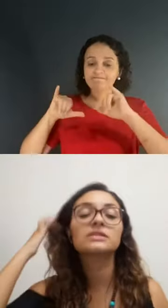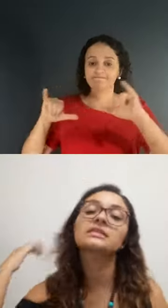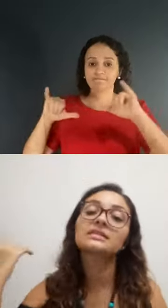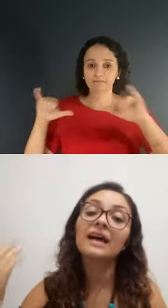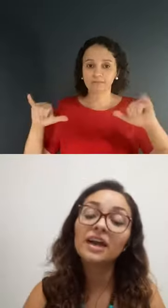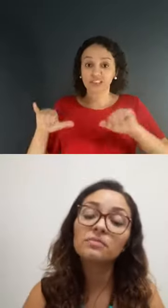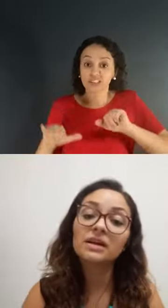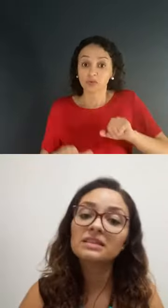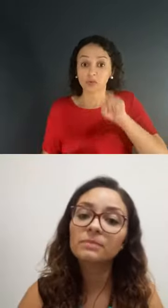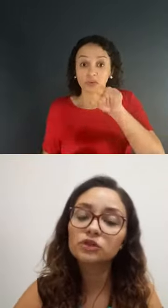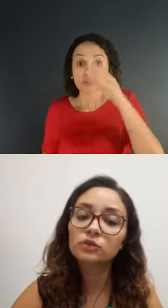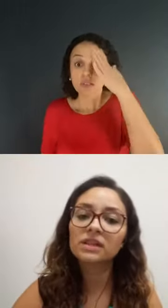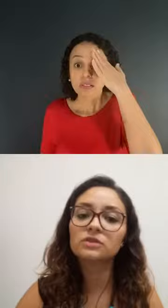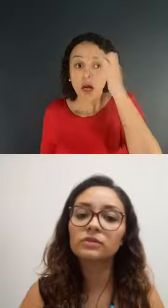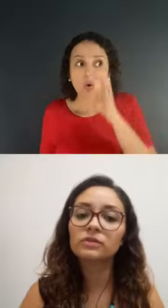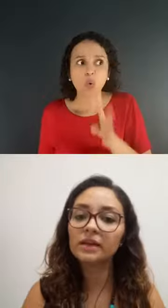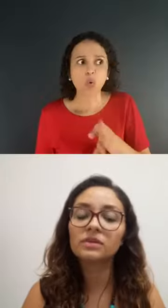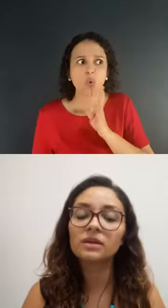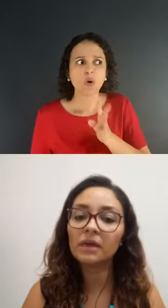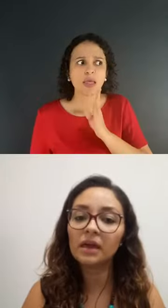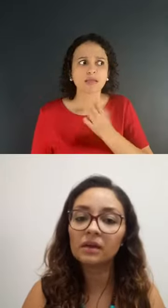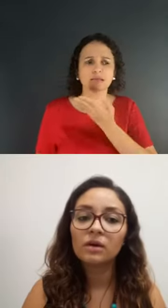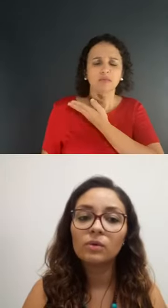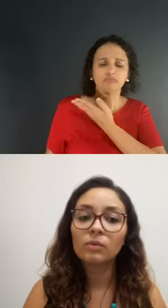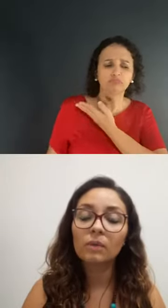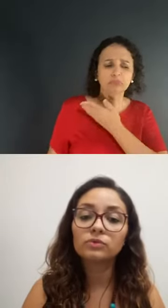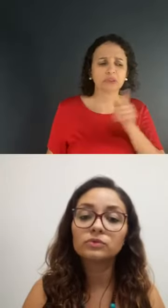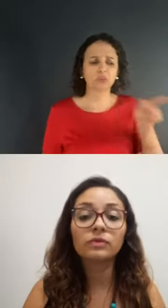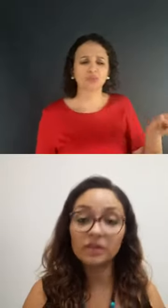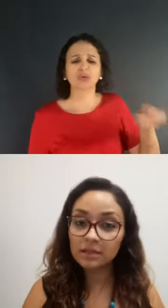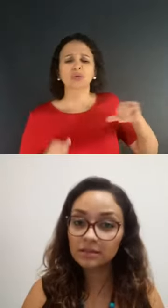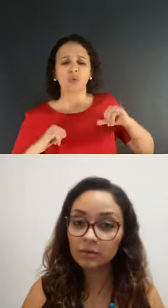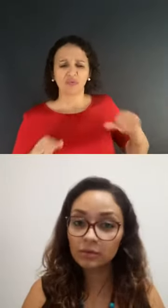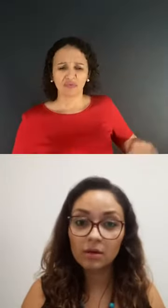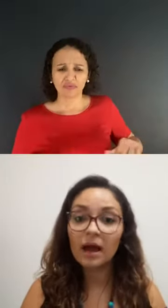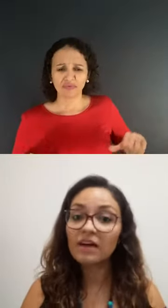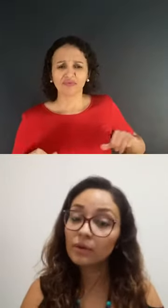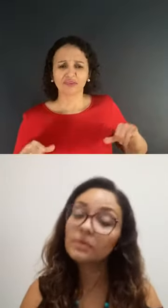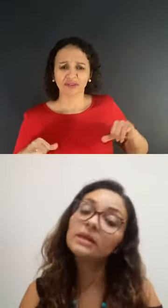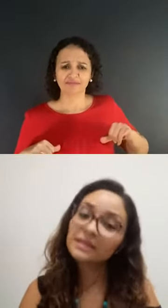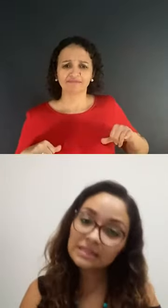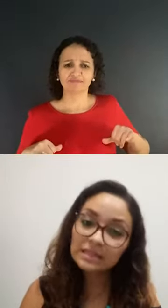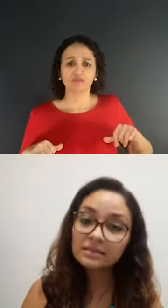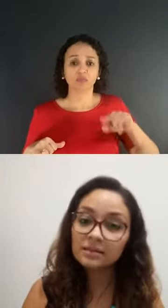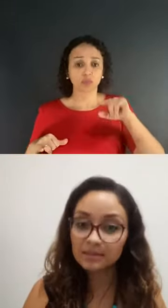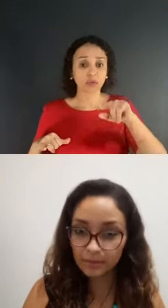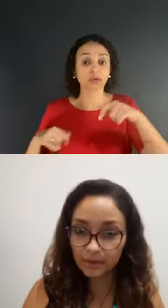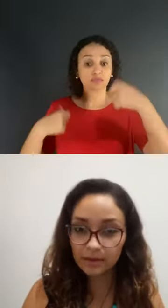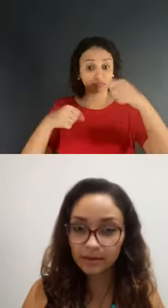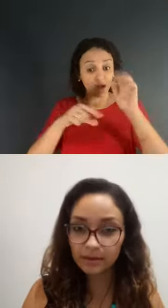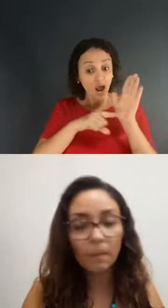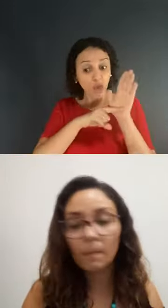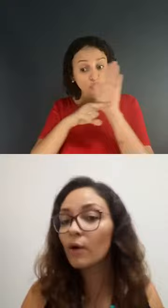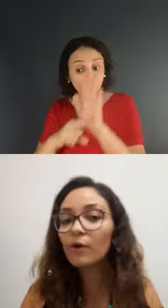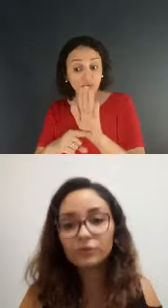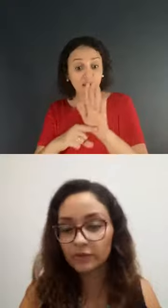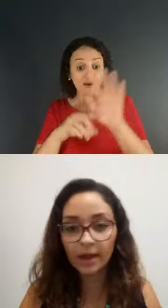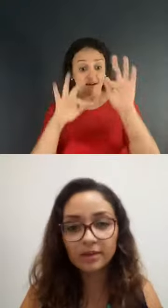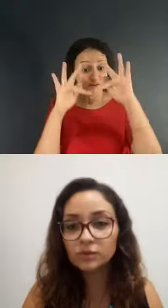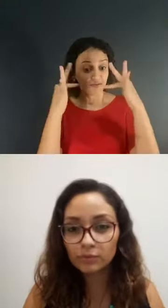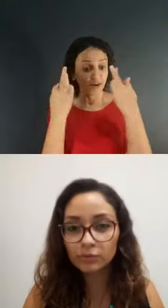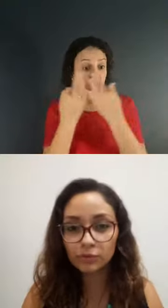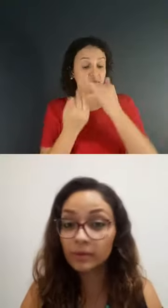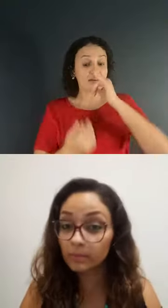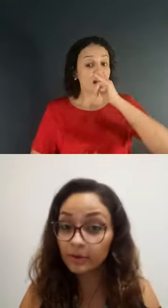Caso você saiba que essa pessoa está sofrendo também um abuso físico, a família precisa saber. Isso não pode